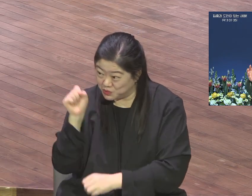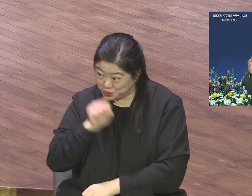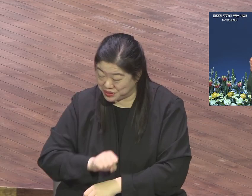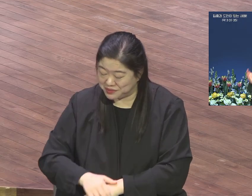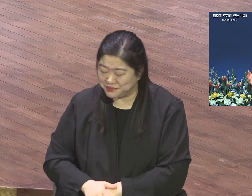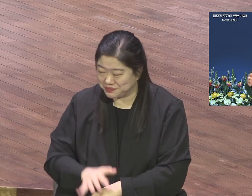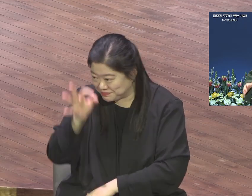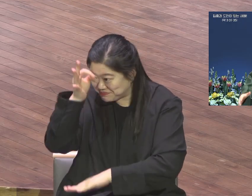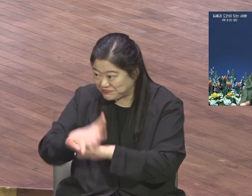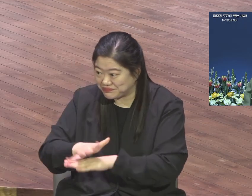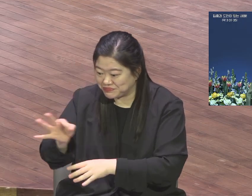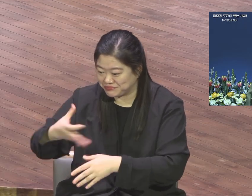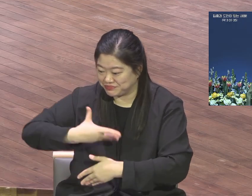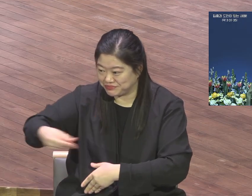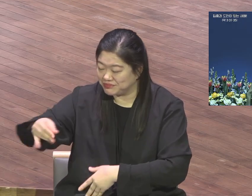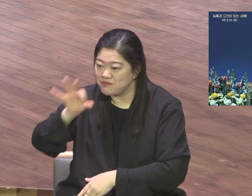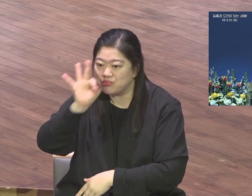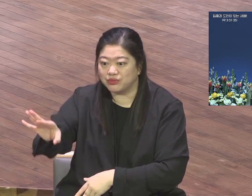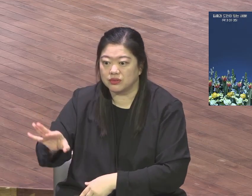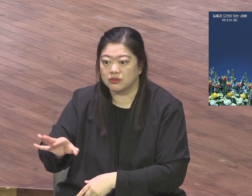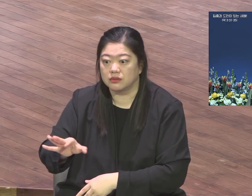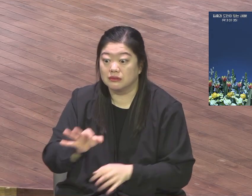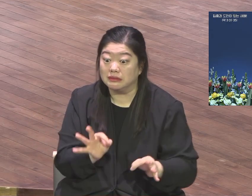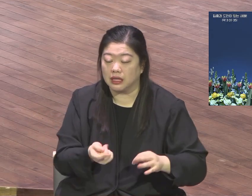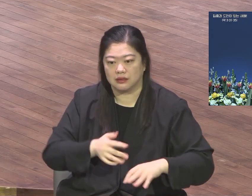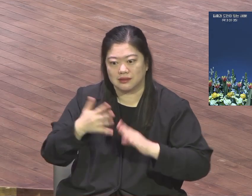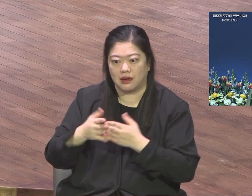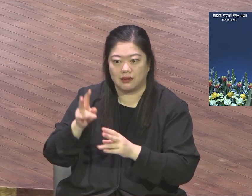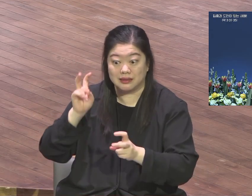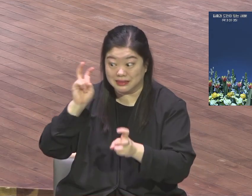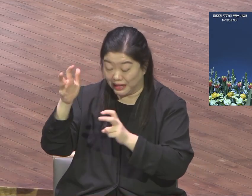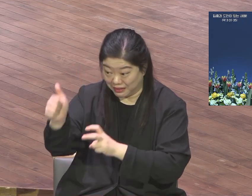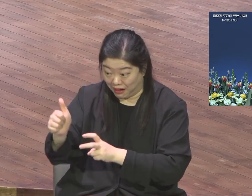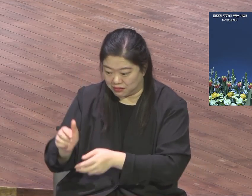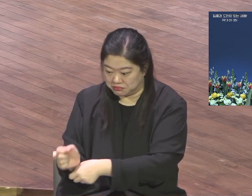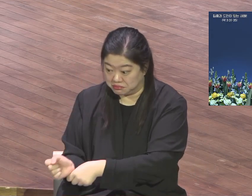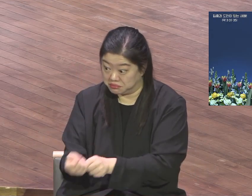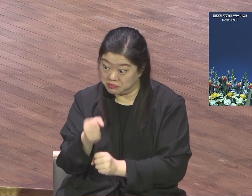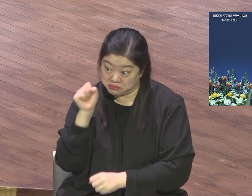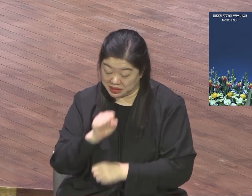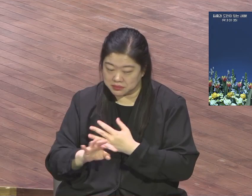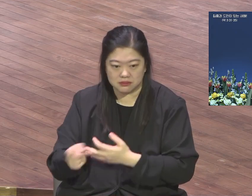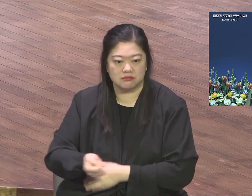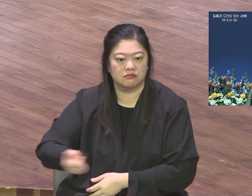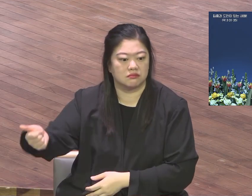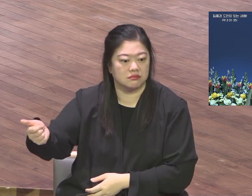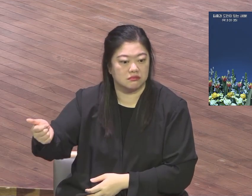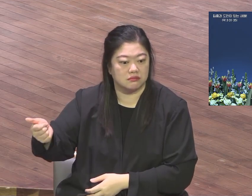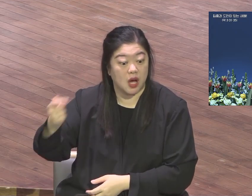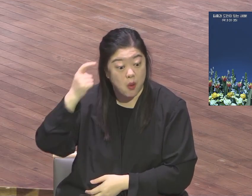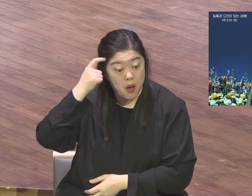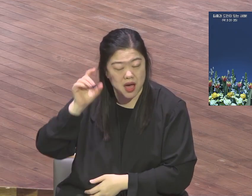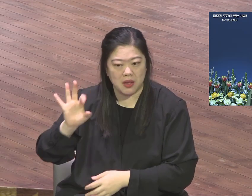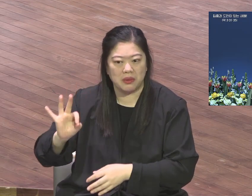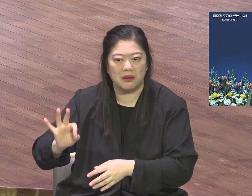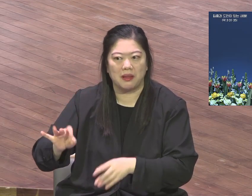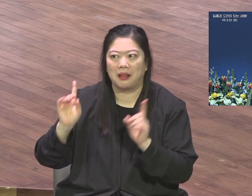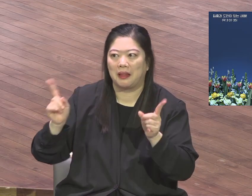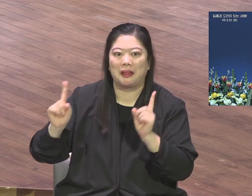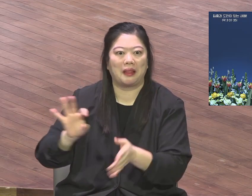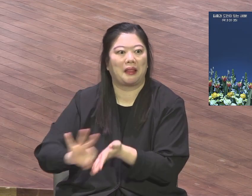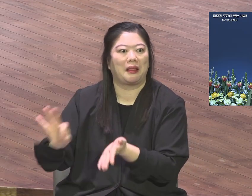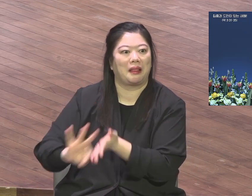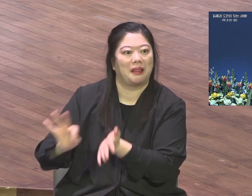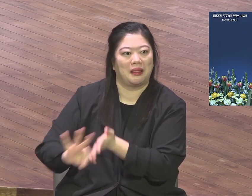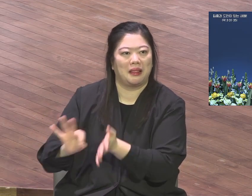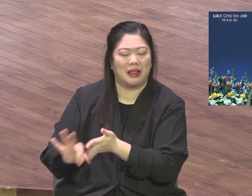오리노리 죽기 살기로. 그건 다 신기해요. 저 사람은 젊은 사람이 지금 뭘 한다고 저리 대낮에 저럴까. 저